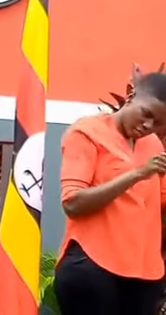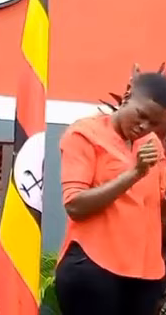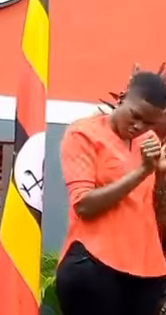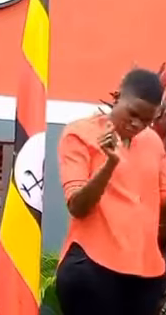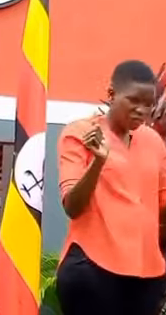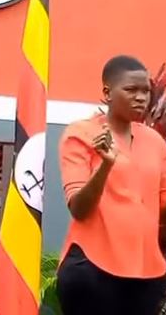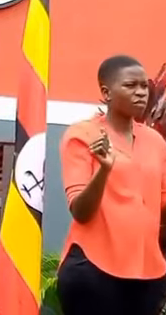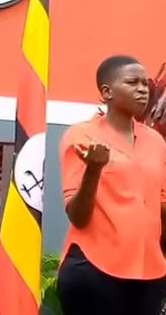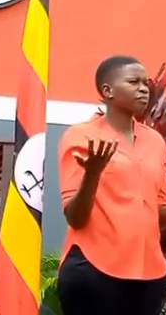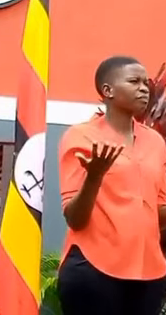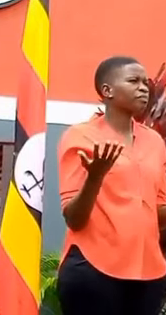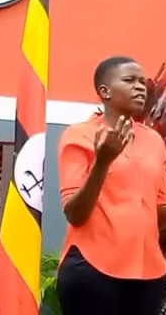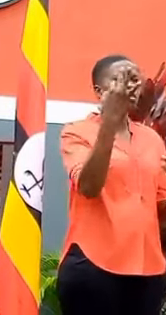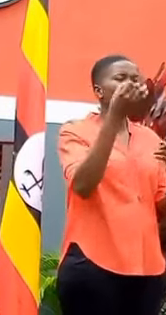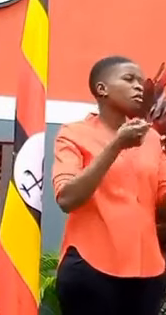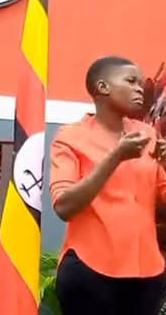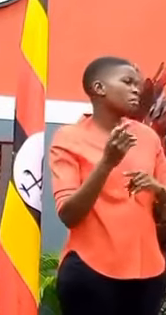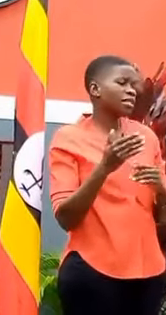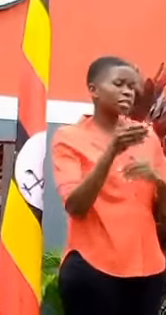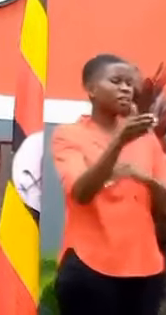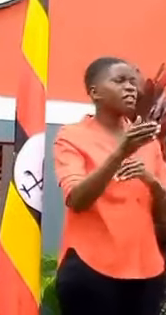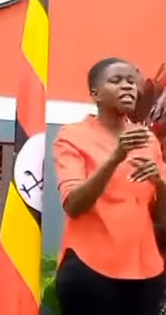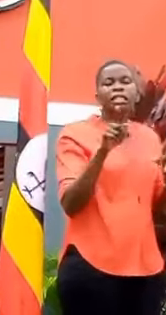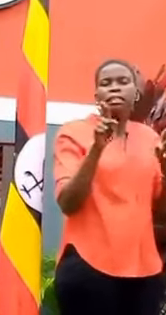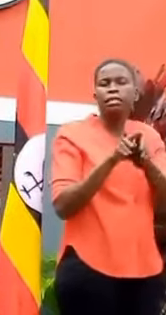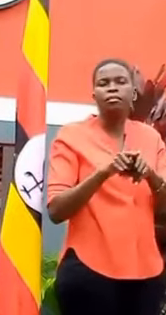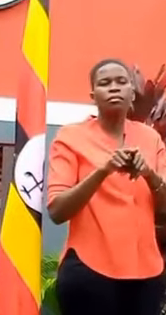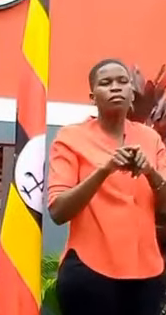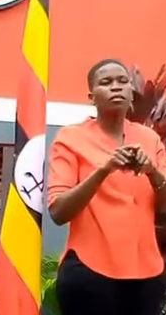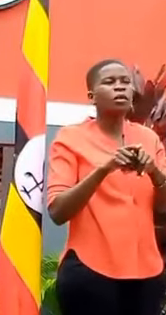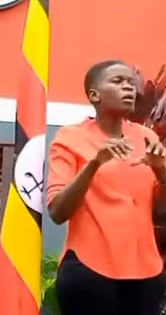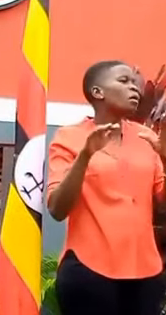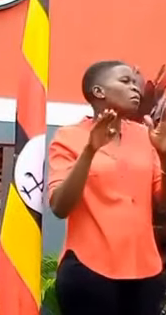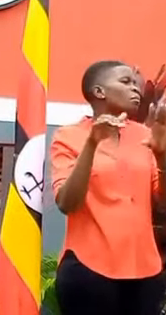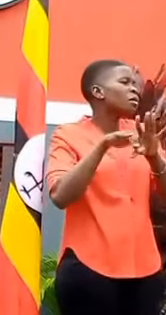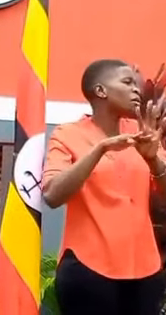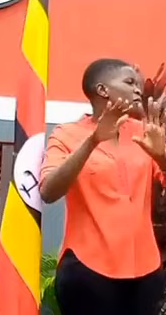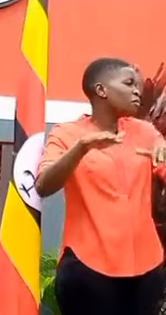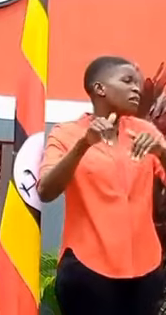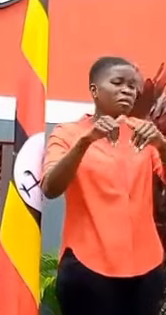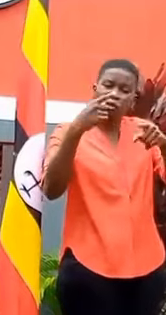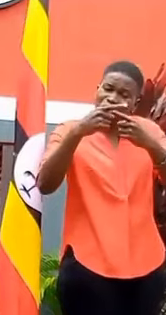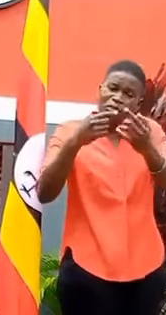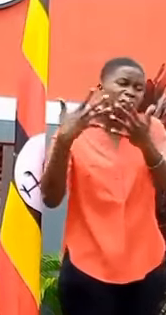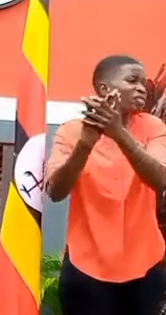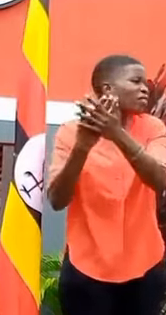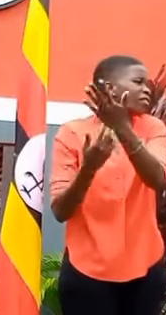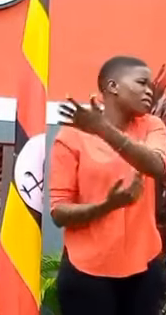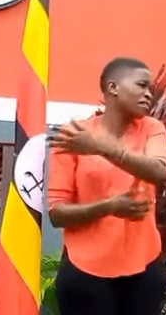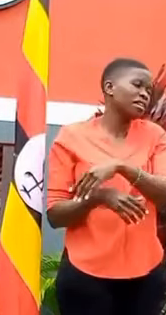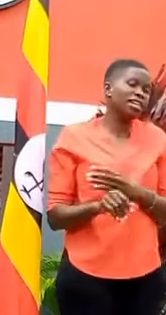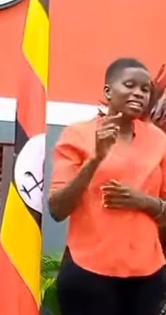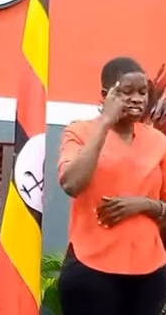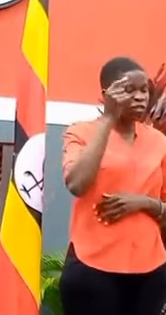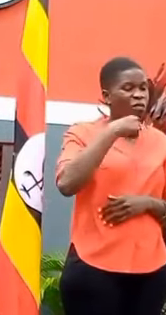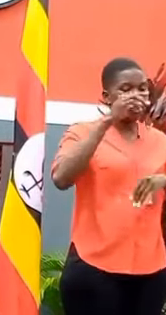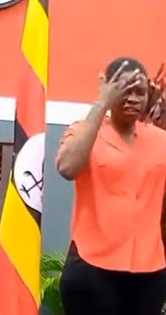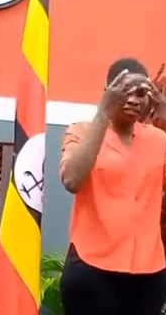Olunaku lwaleero myezi esatu ne Honorable Ssegirinya ne Honorable Ssewanyana bakyabakuumidde mu kkomera. Alowooza tujja